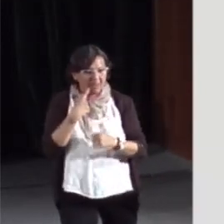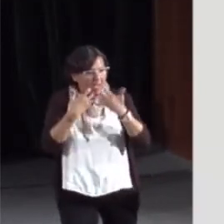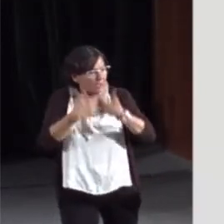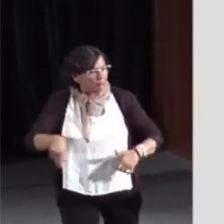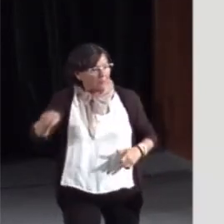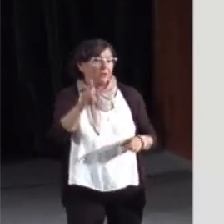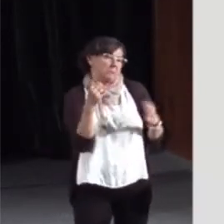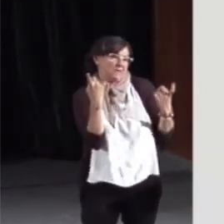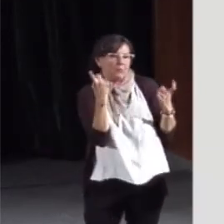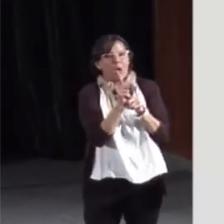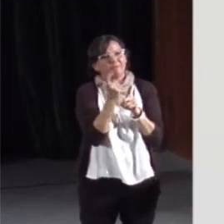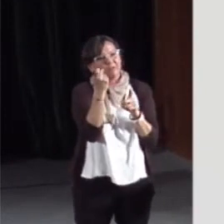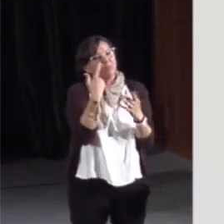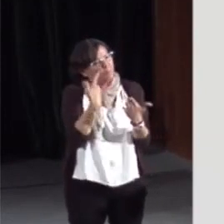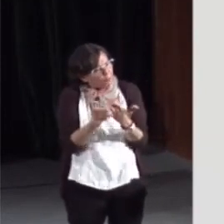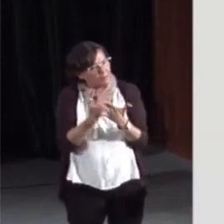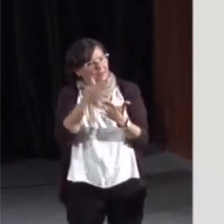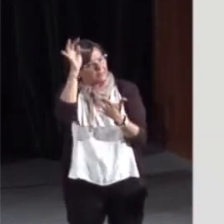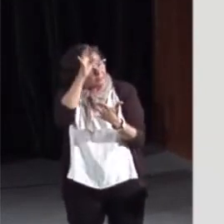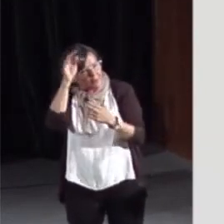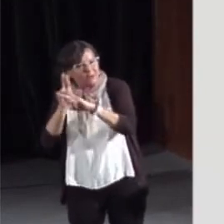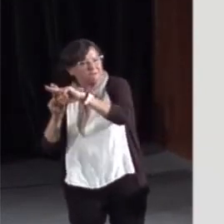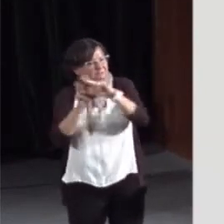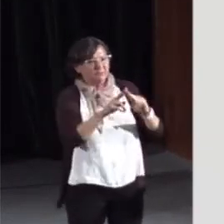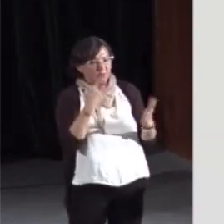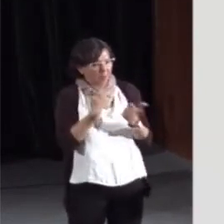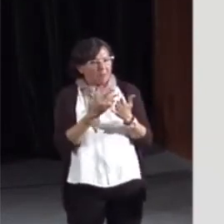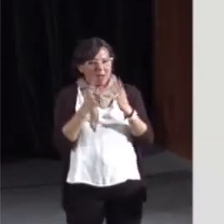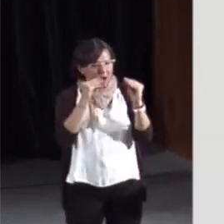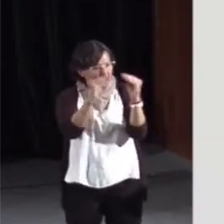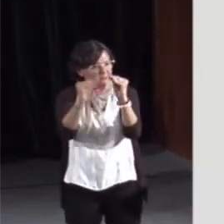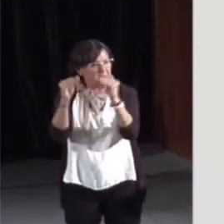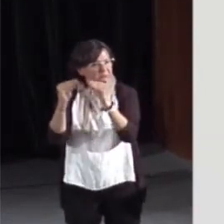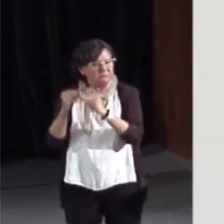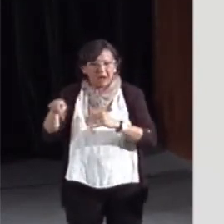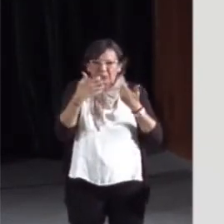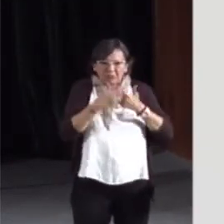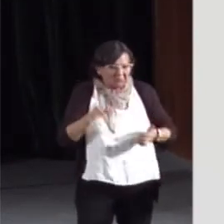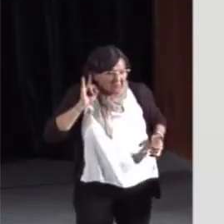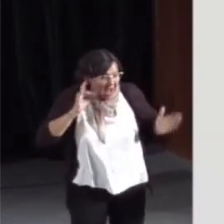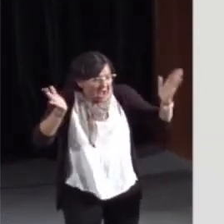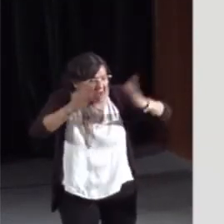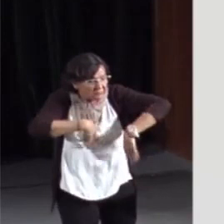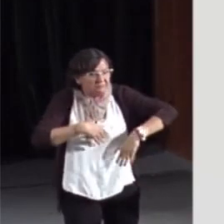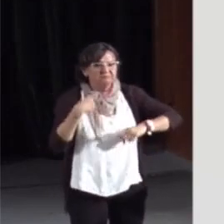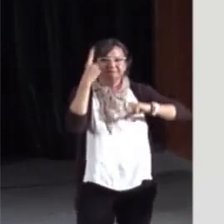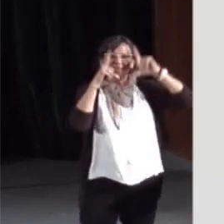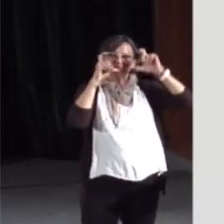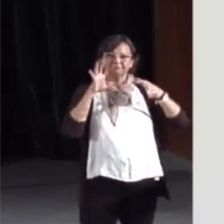un arroyo, agua que choca contra un acantilado. Hay una